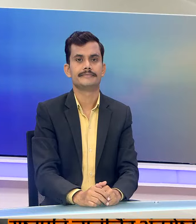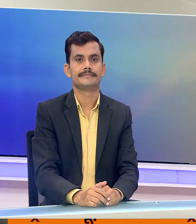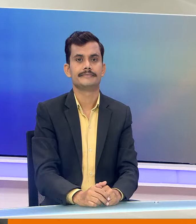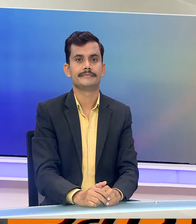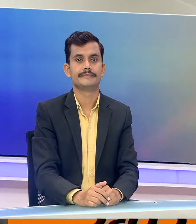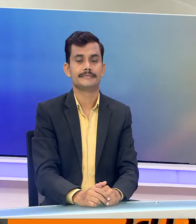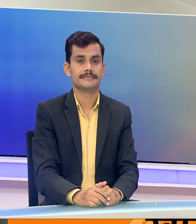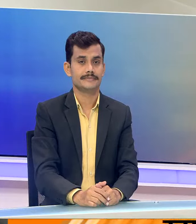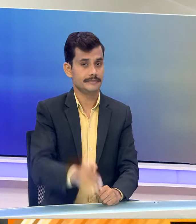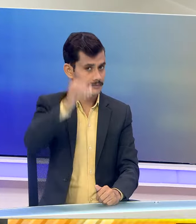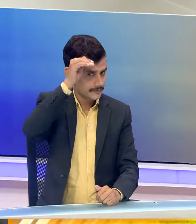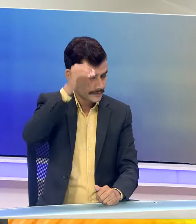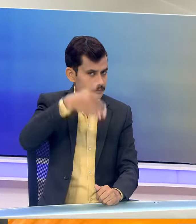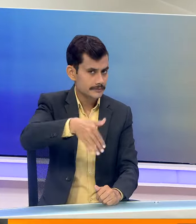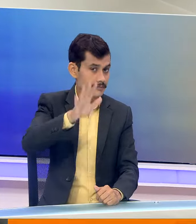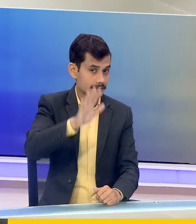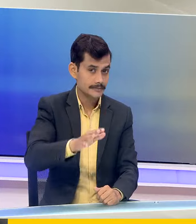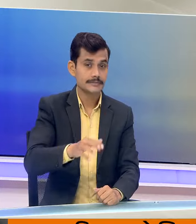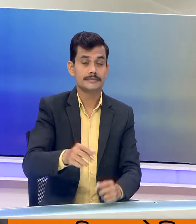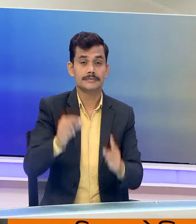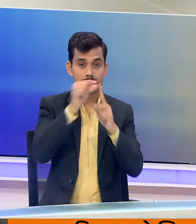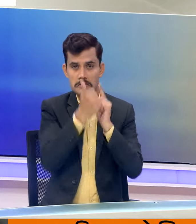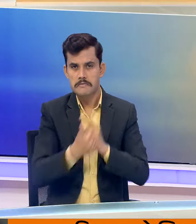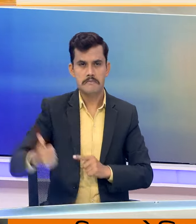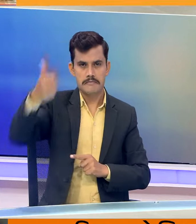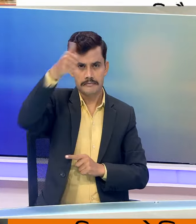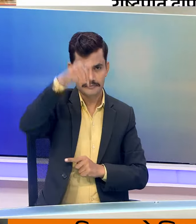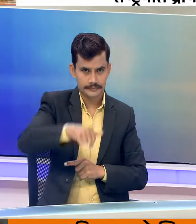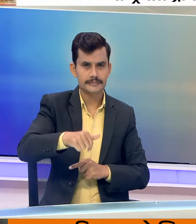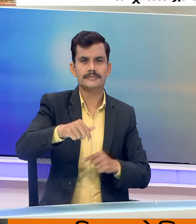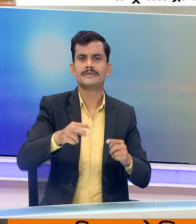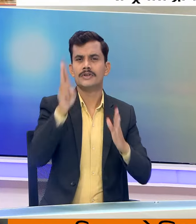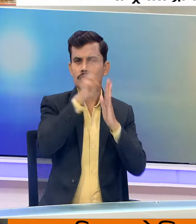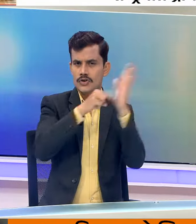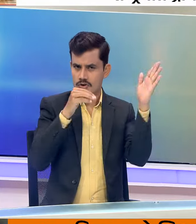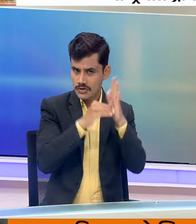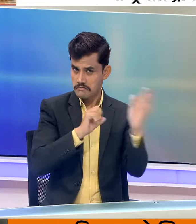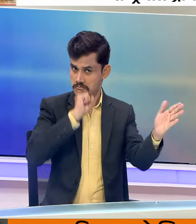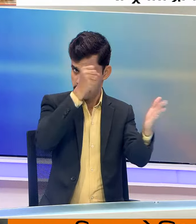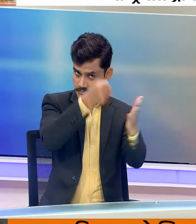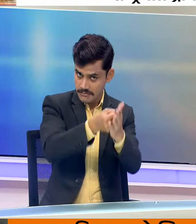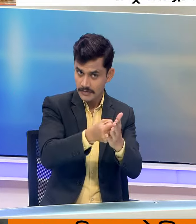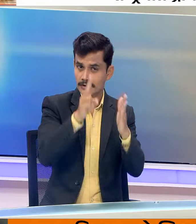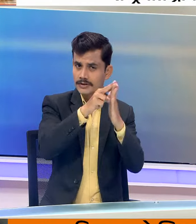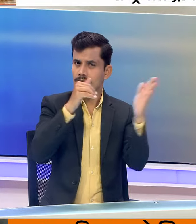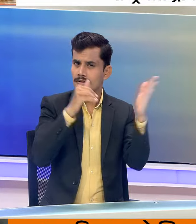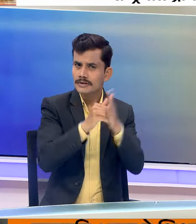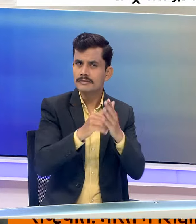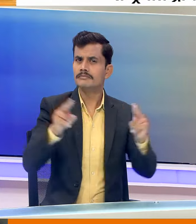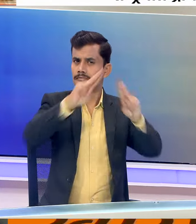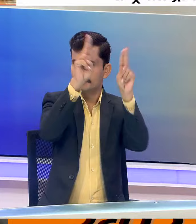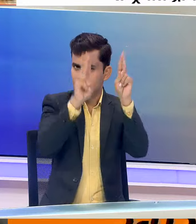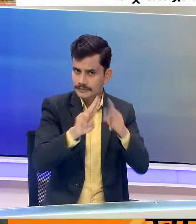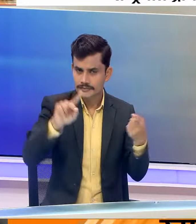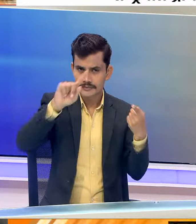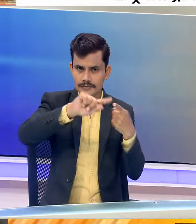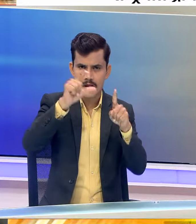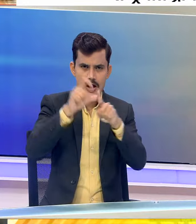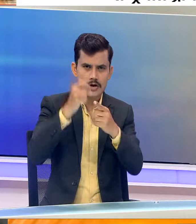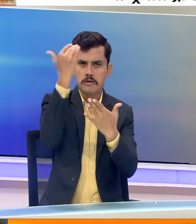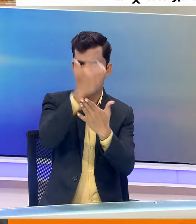और चलिए खबरों में अब आगे बढ़ लेते हैं, जहां राष्ट्रपति द्रौपदी मुर्मू ने वेलिंगटन कन्वेंशन सेंटर में न्यूजीलैंड अंतर्राष्ट्रीय